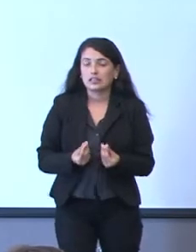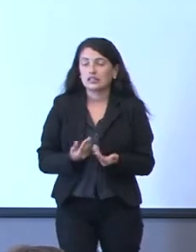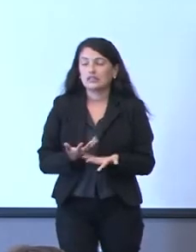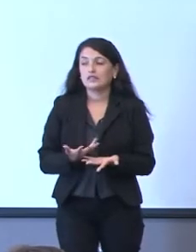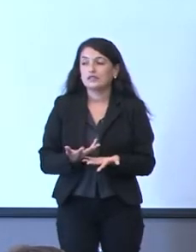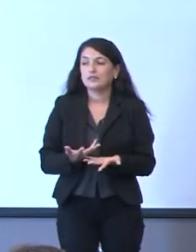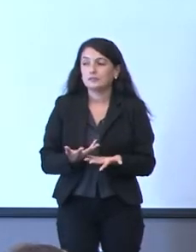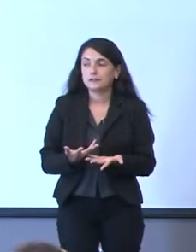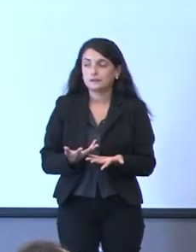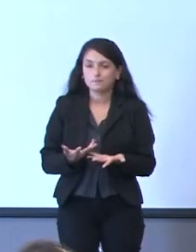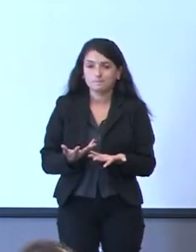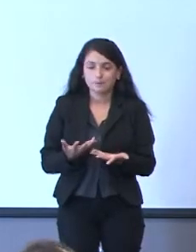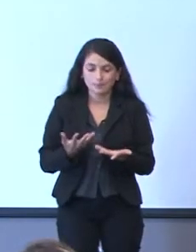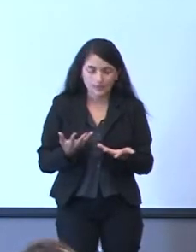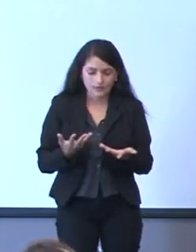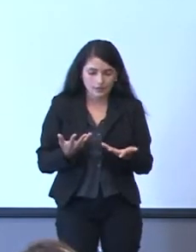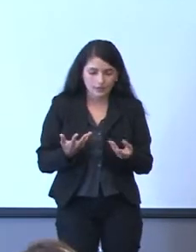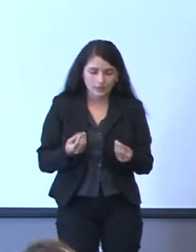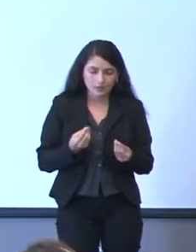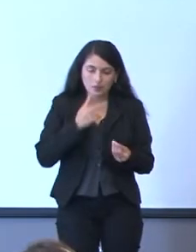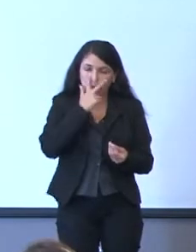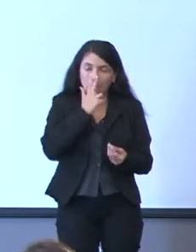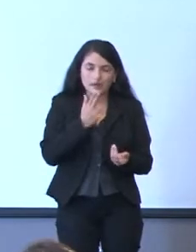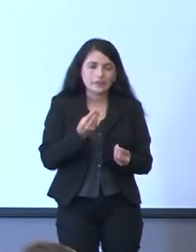até aquela questão, a questão da